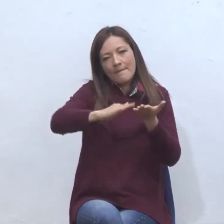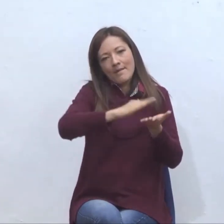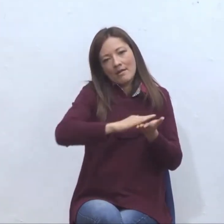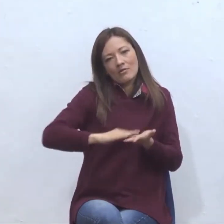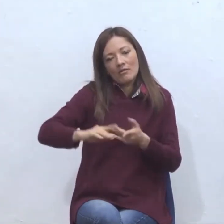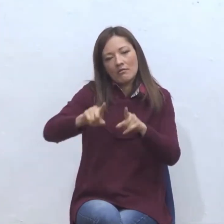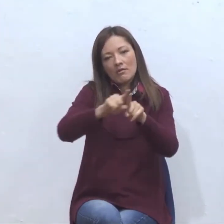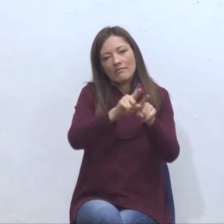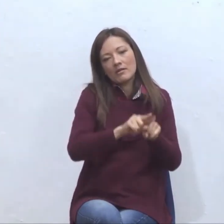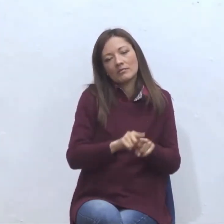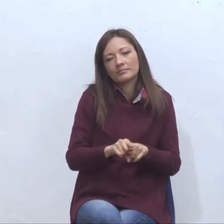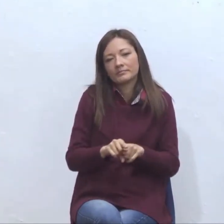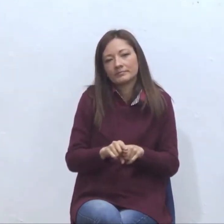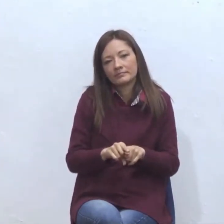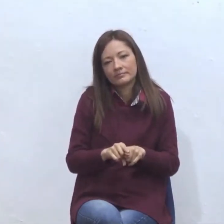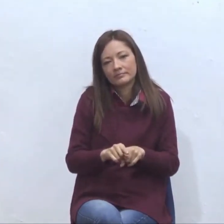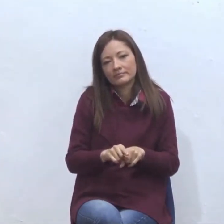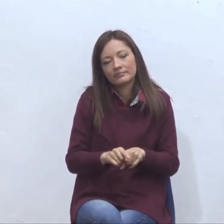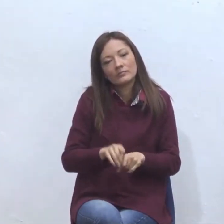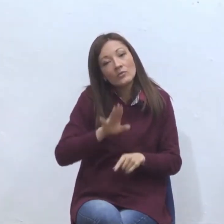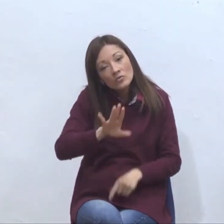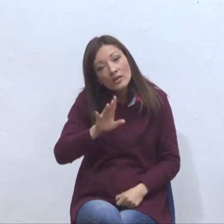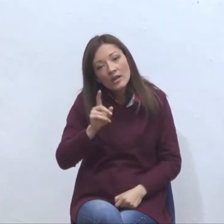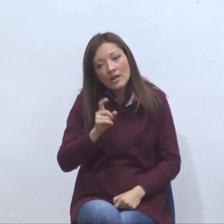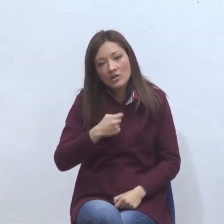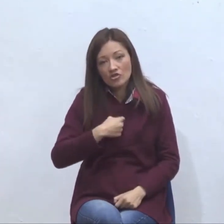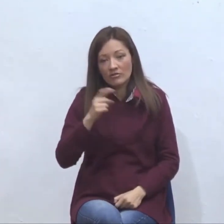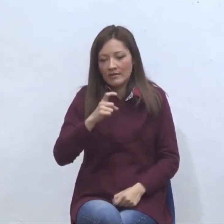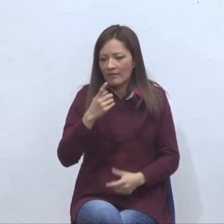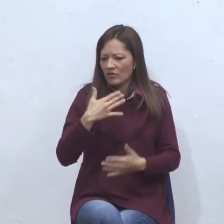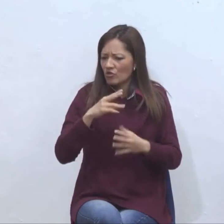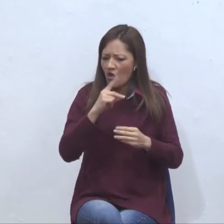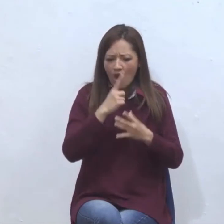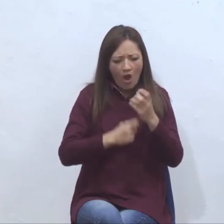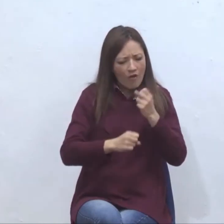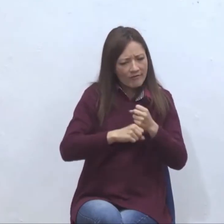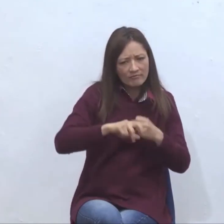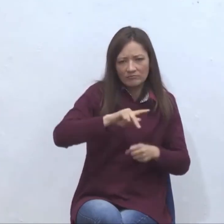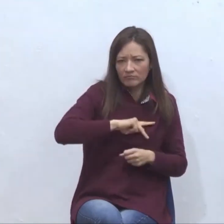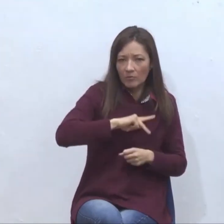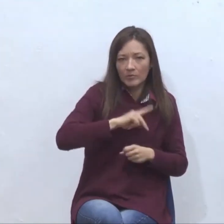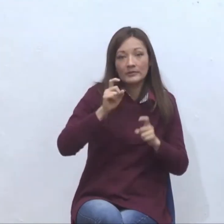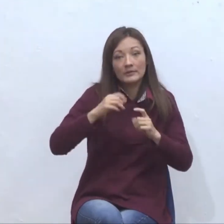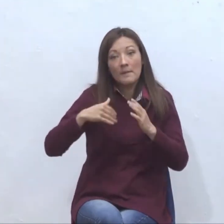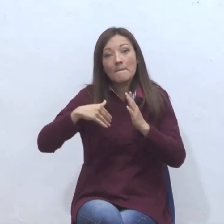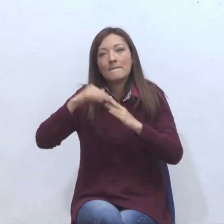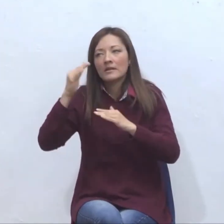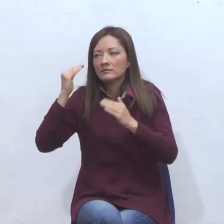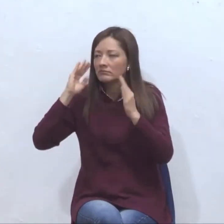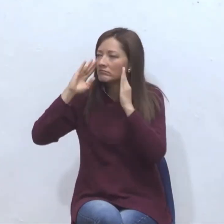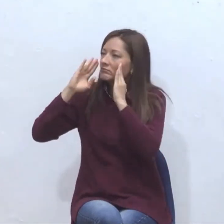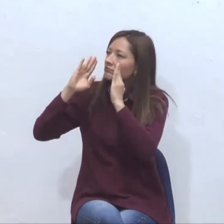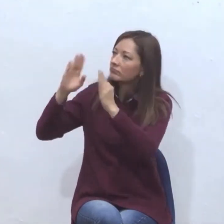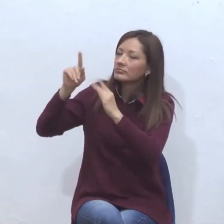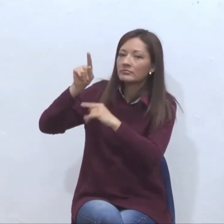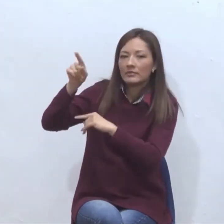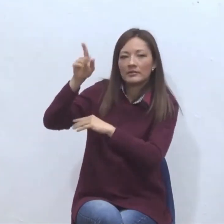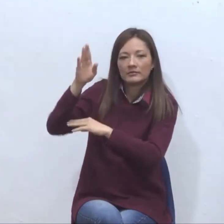hermano, que teníamos que dejar de confiar en nosotros y que teníamos que volver a Él.